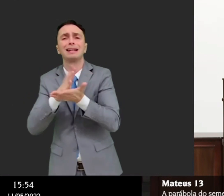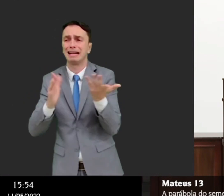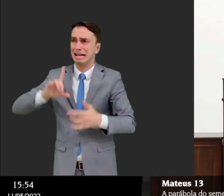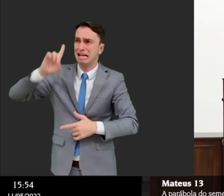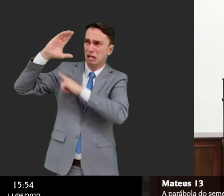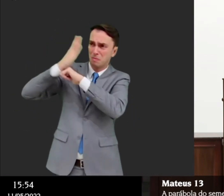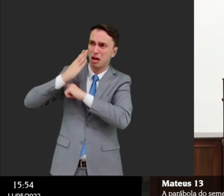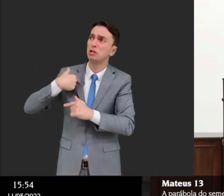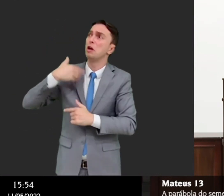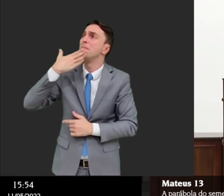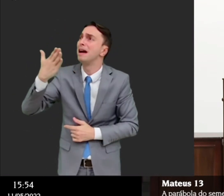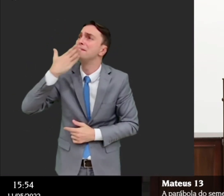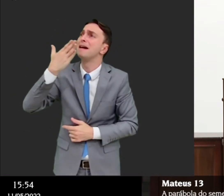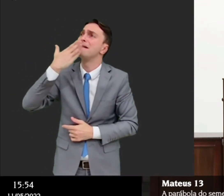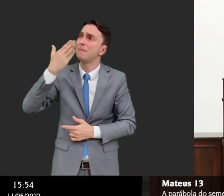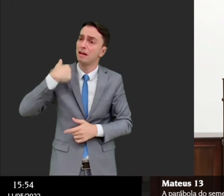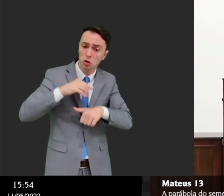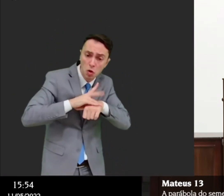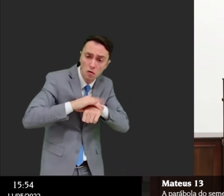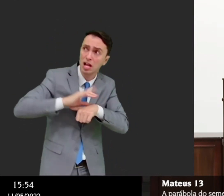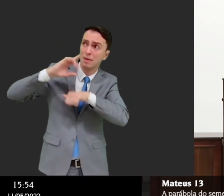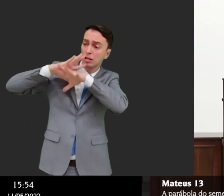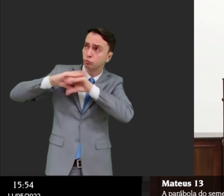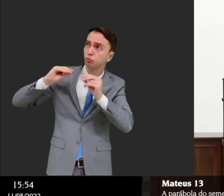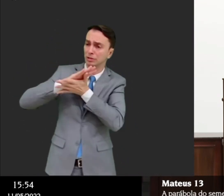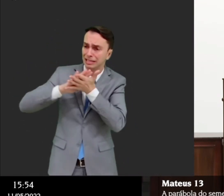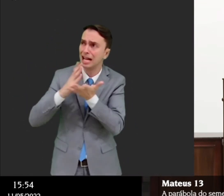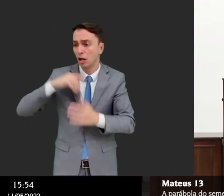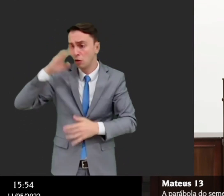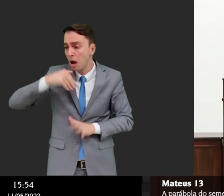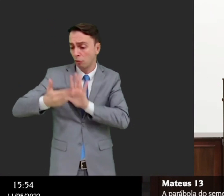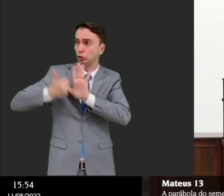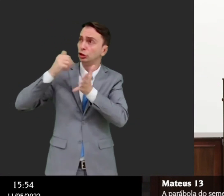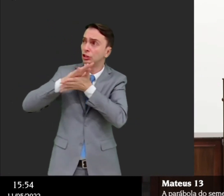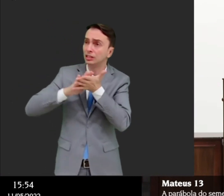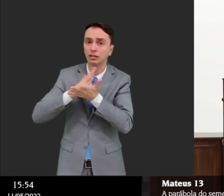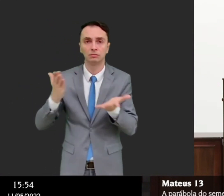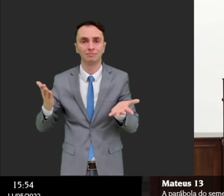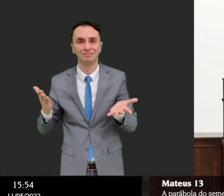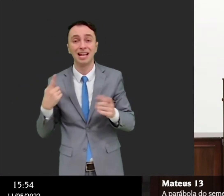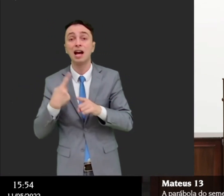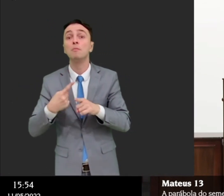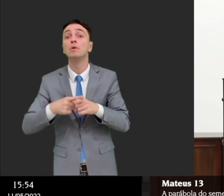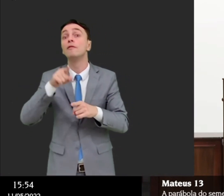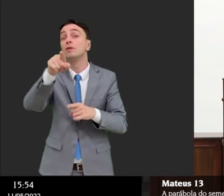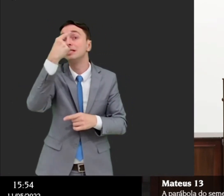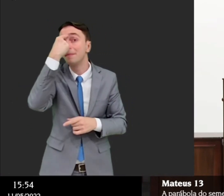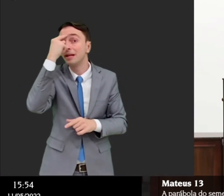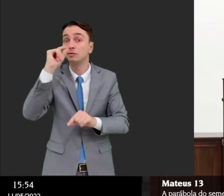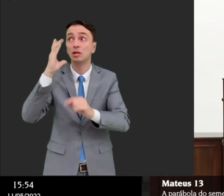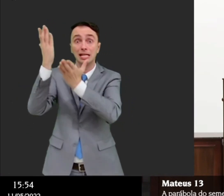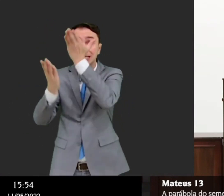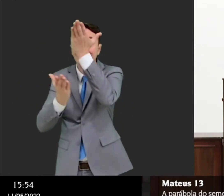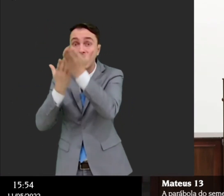me atende, não me cura dessa enfermidade, não me cura daquele mal. É porque você está pegando as coisas de Deus só para as